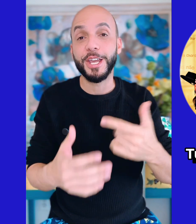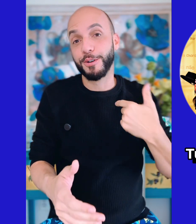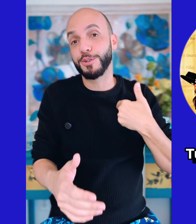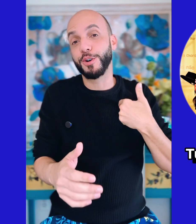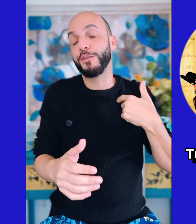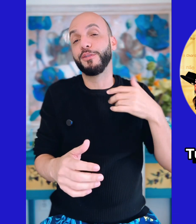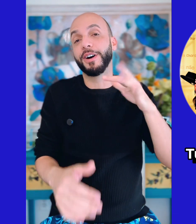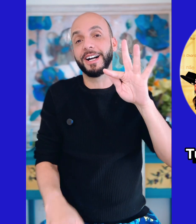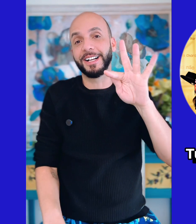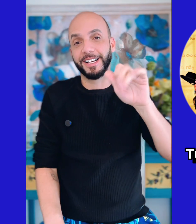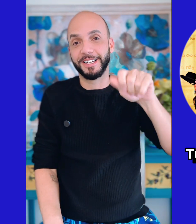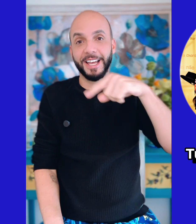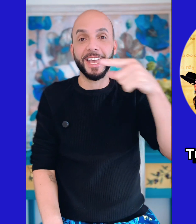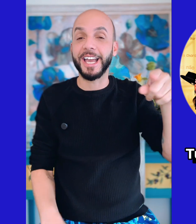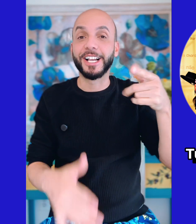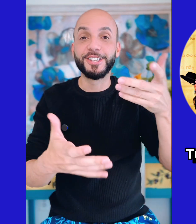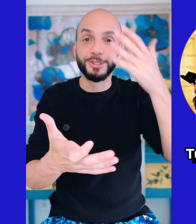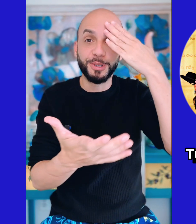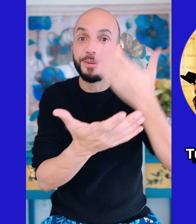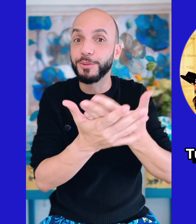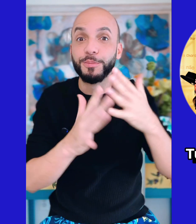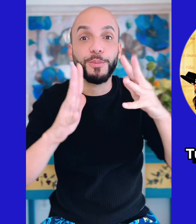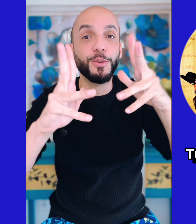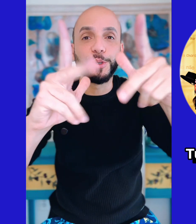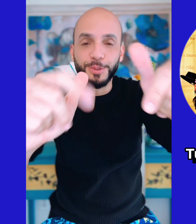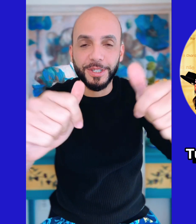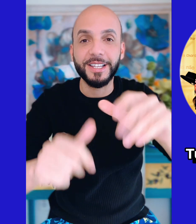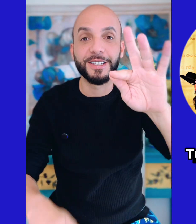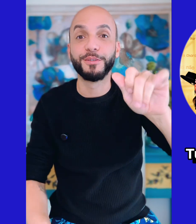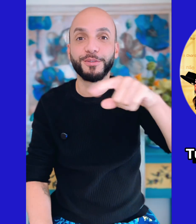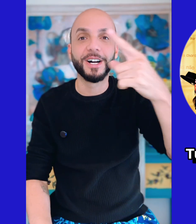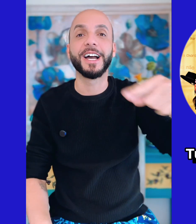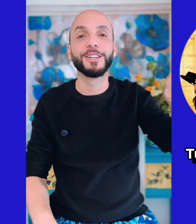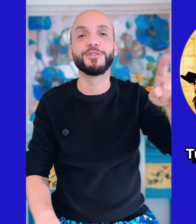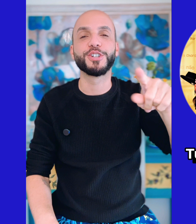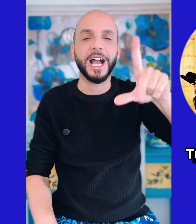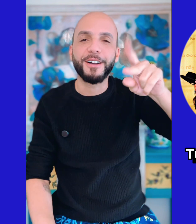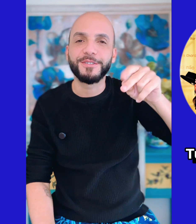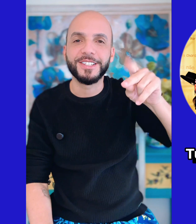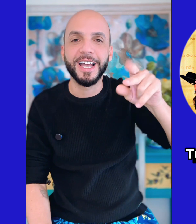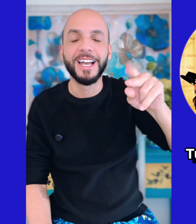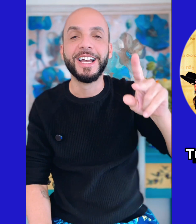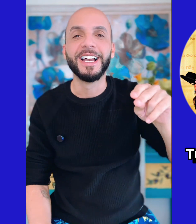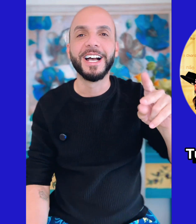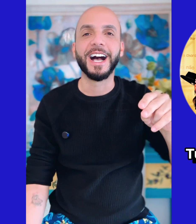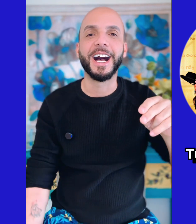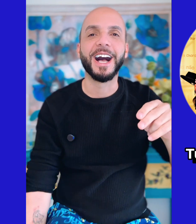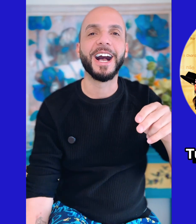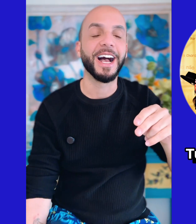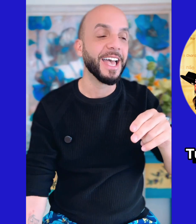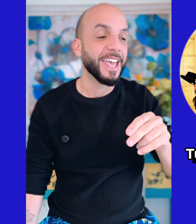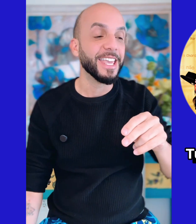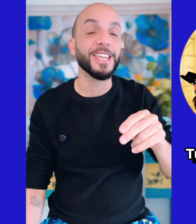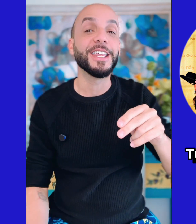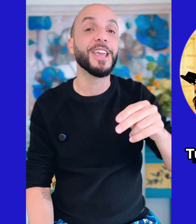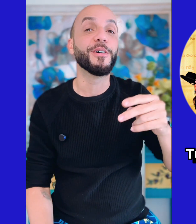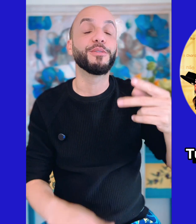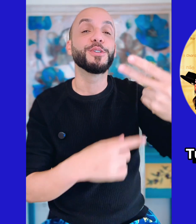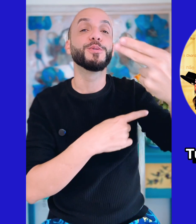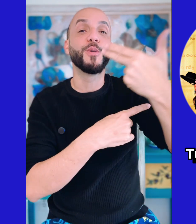eu sou fã, né, e acredito que muitos, né, são fã aí do Chaves, né? E eu fiz um